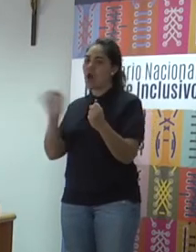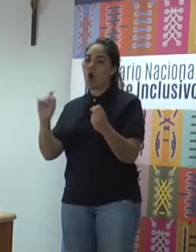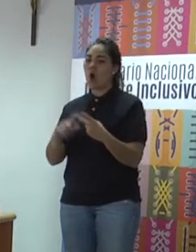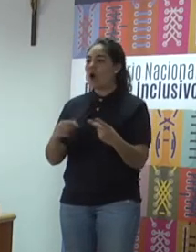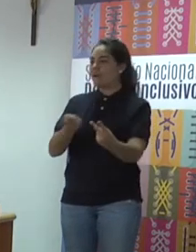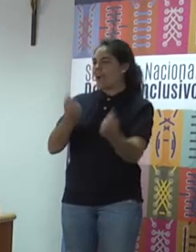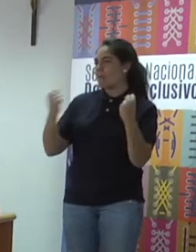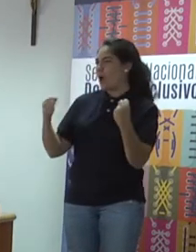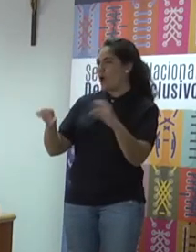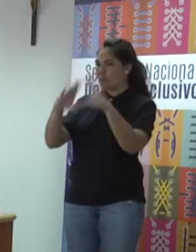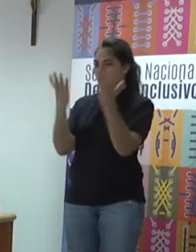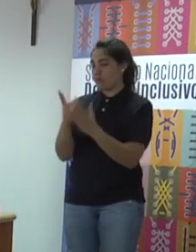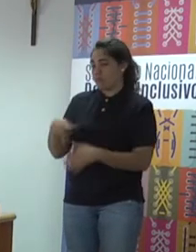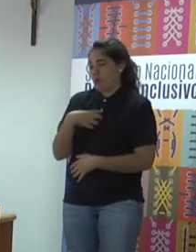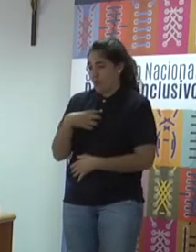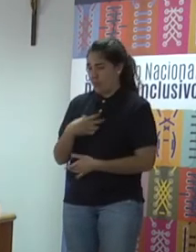los mejores, ¿no?